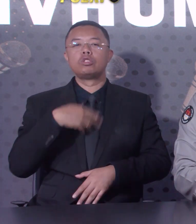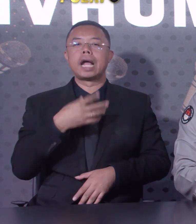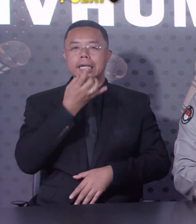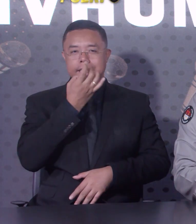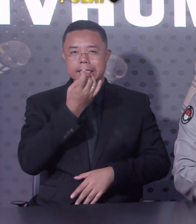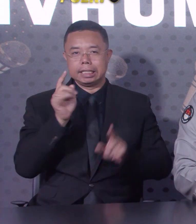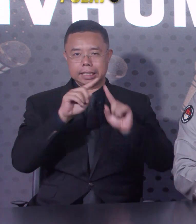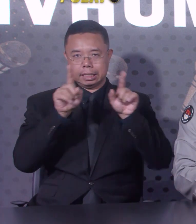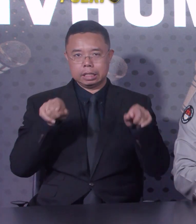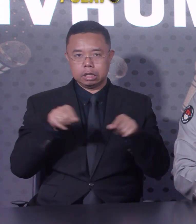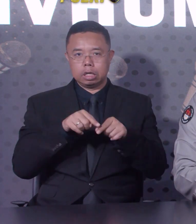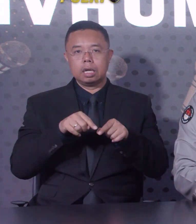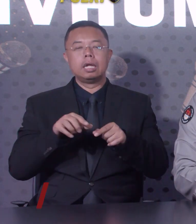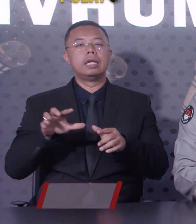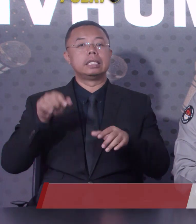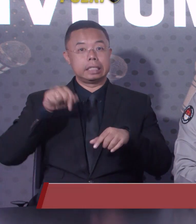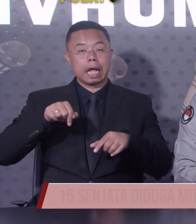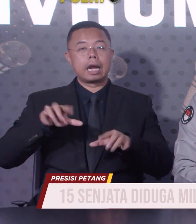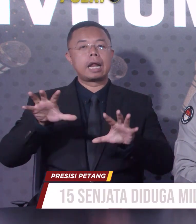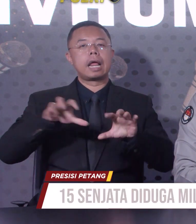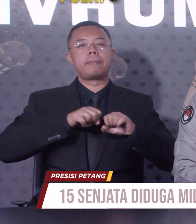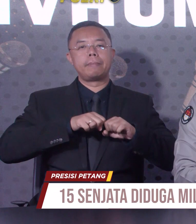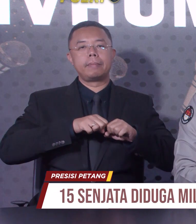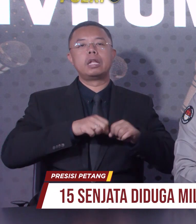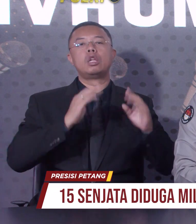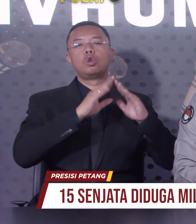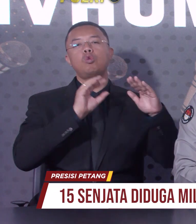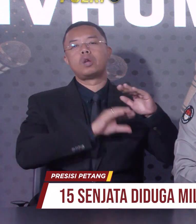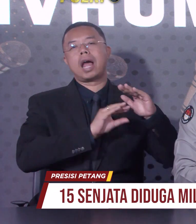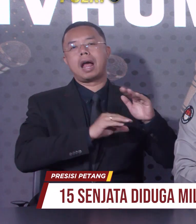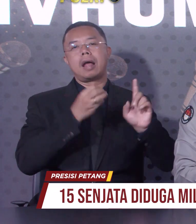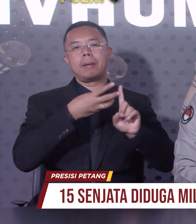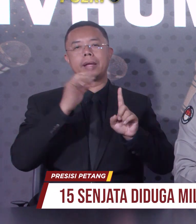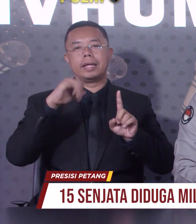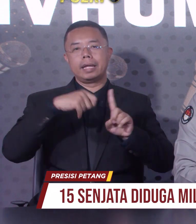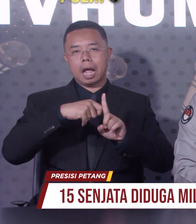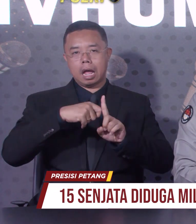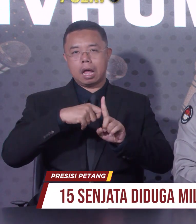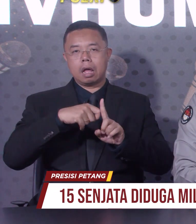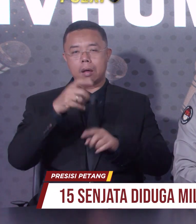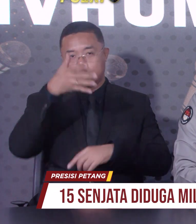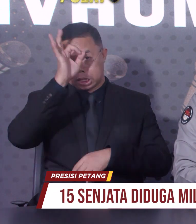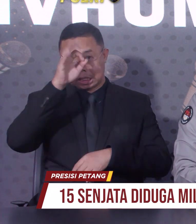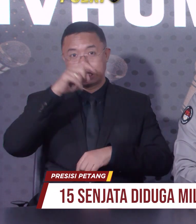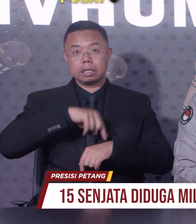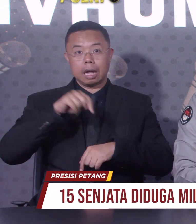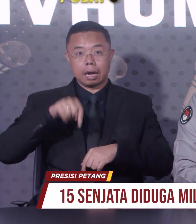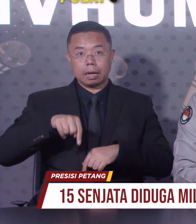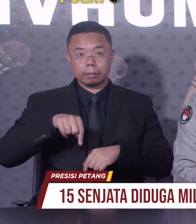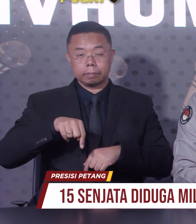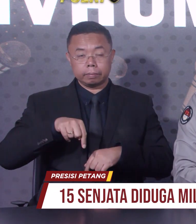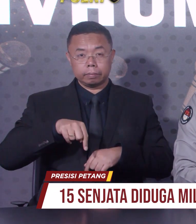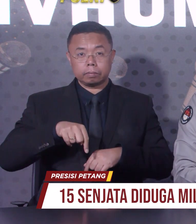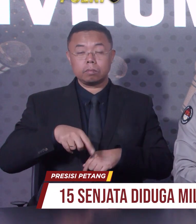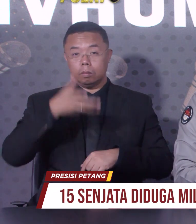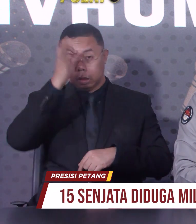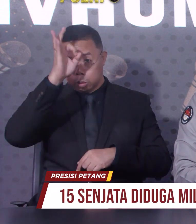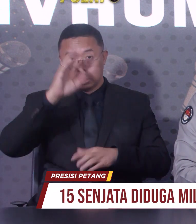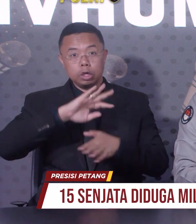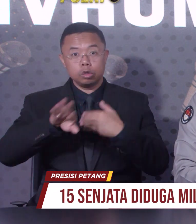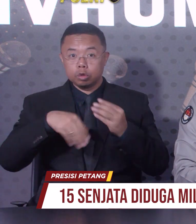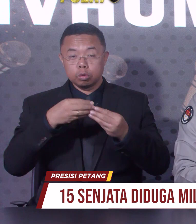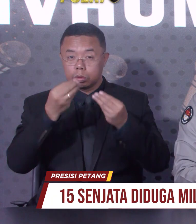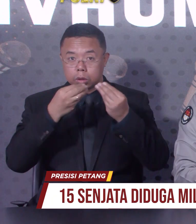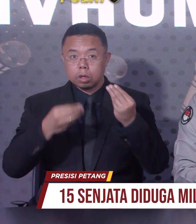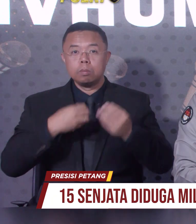Dokumen perizinan diamankan di gudang senjata di baintal Kapolri hingga saat ini Polri dan